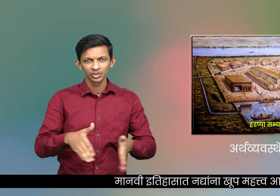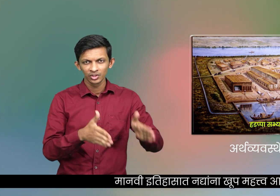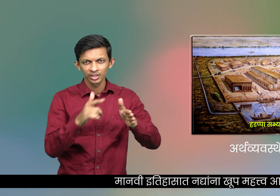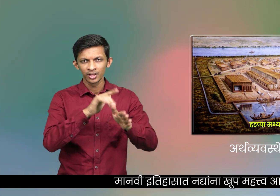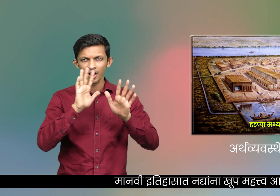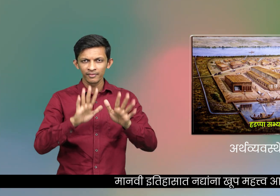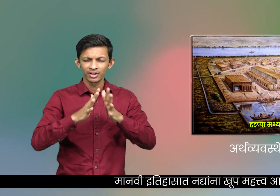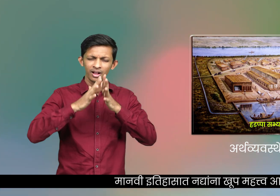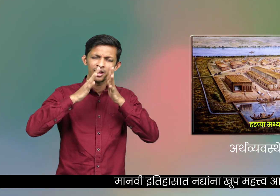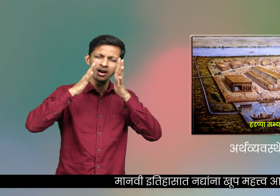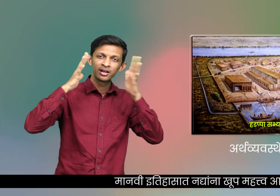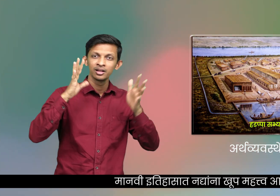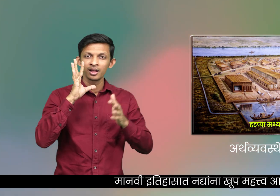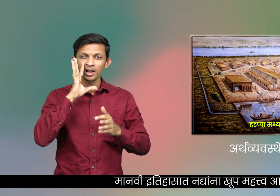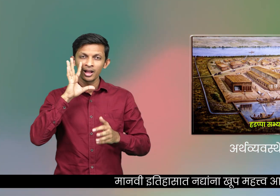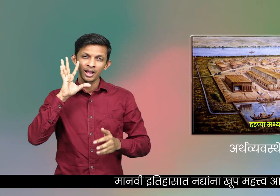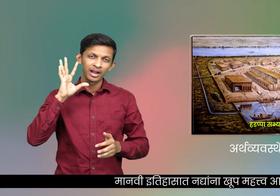मानवी इतिहासात नद्यांना खूप महत्त्व आहे.